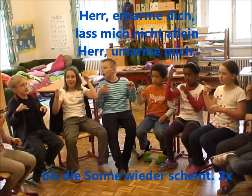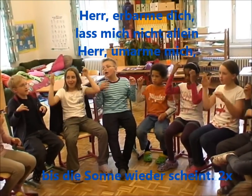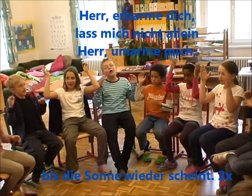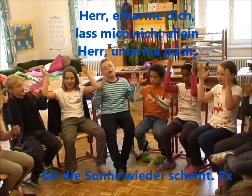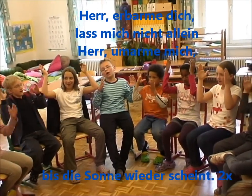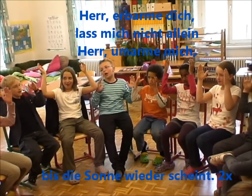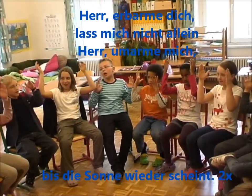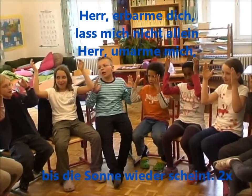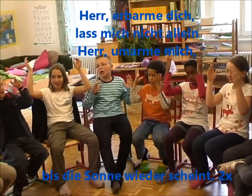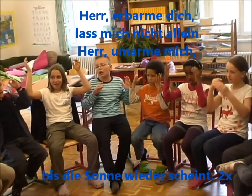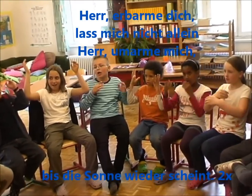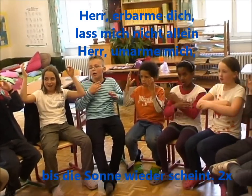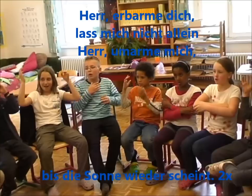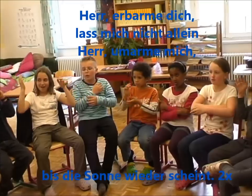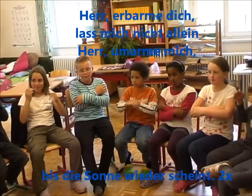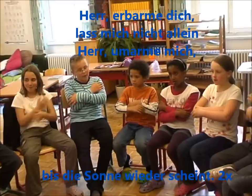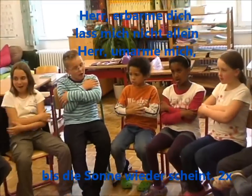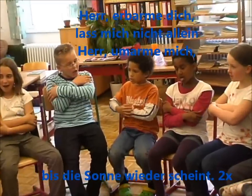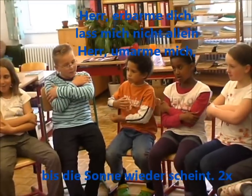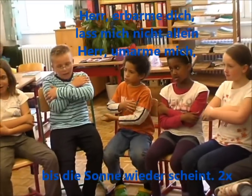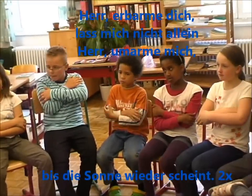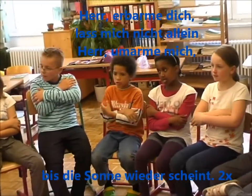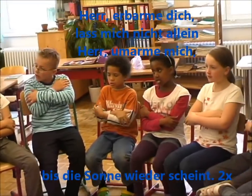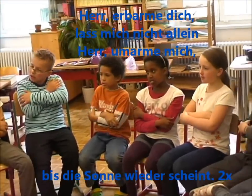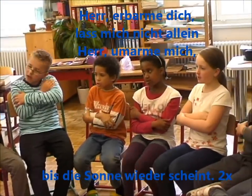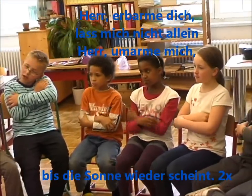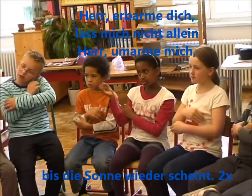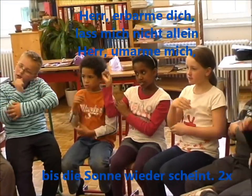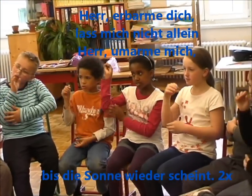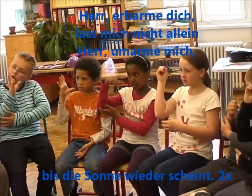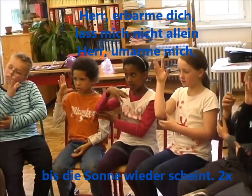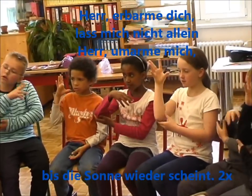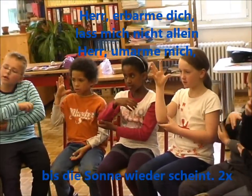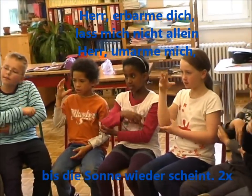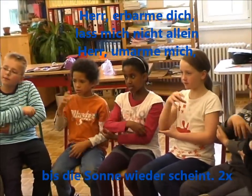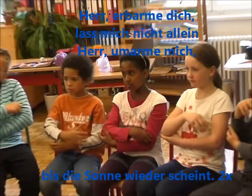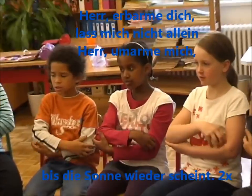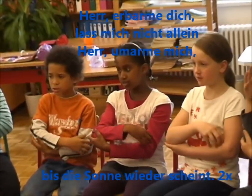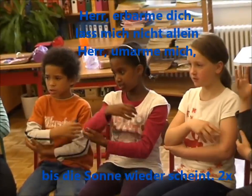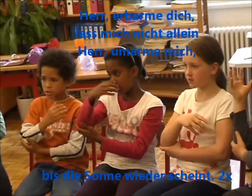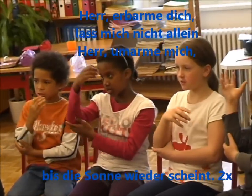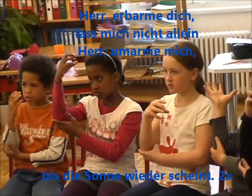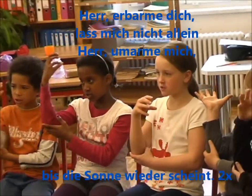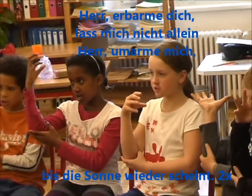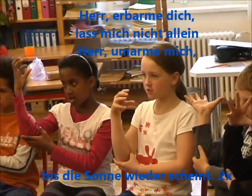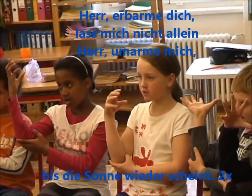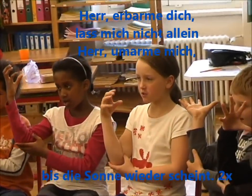Herr, umhagel dich, bis die Sonne wieder scheint.